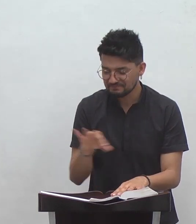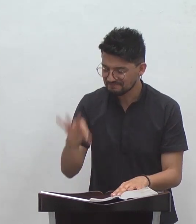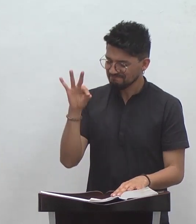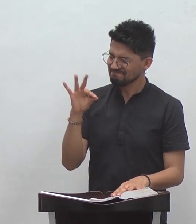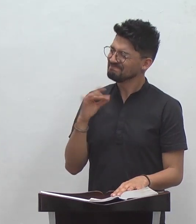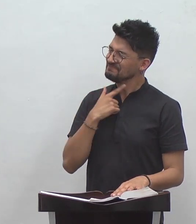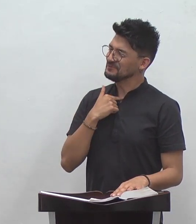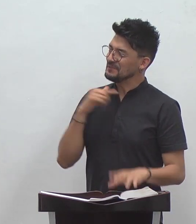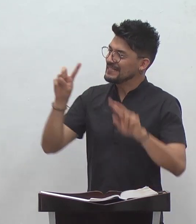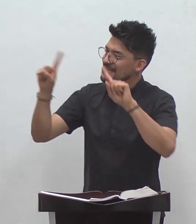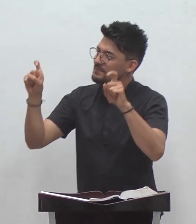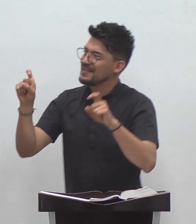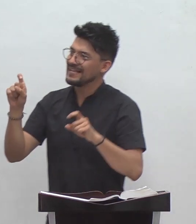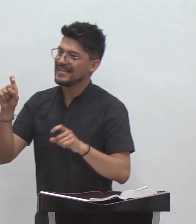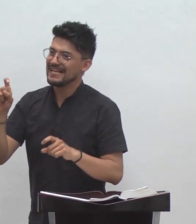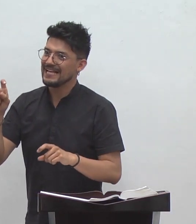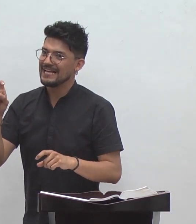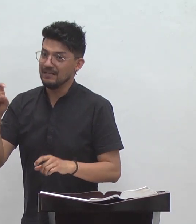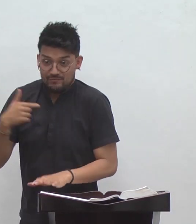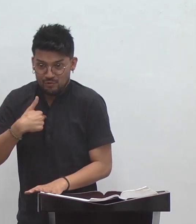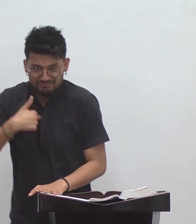A mí me interesa y me encanta